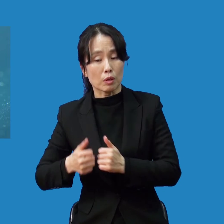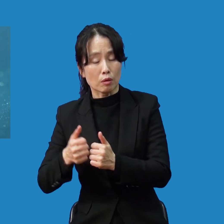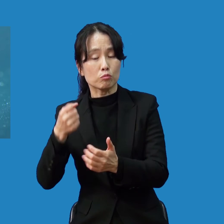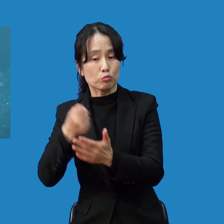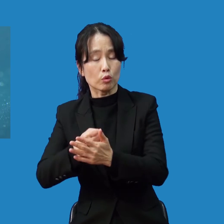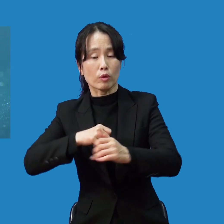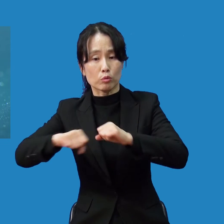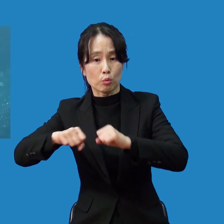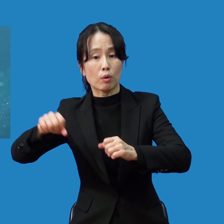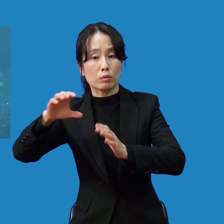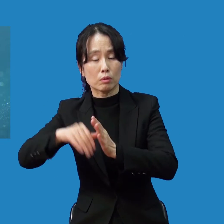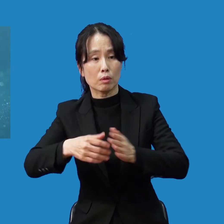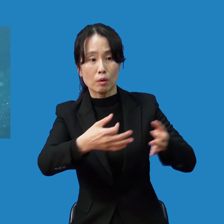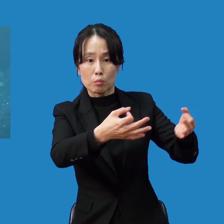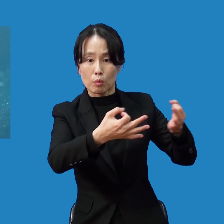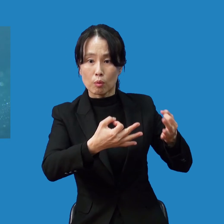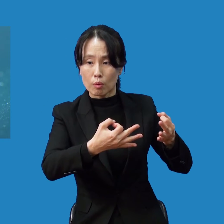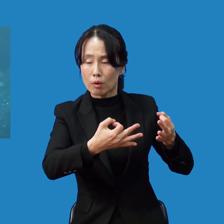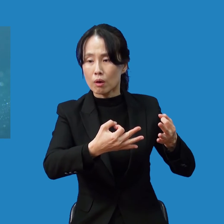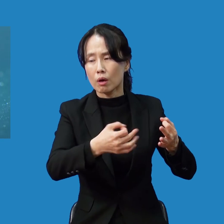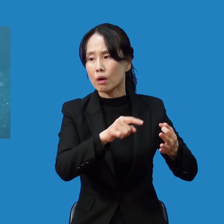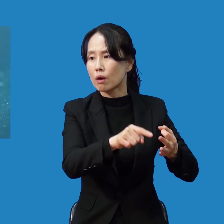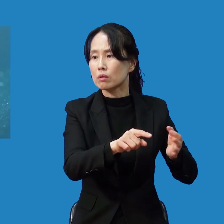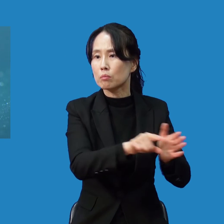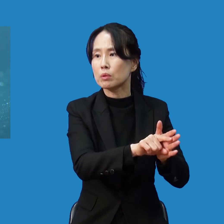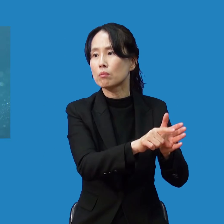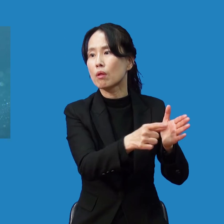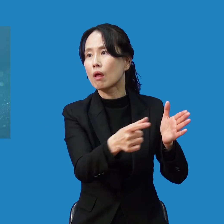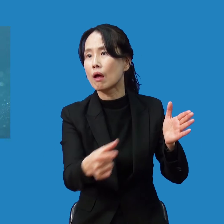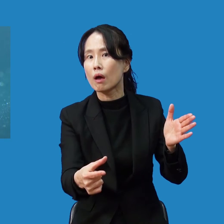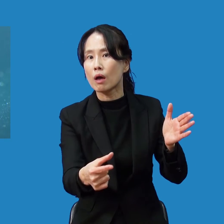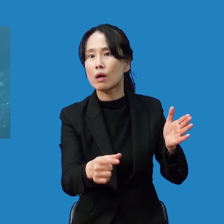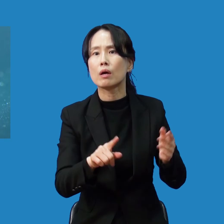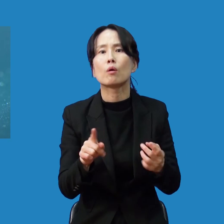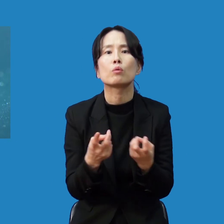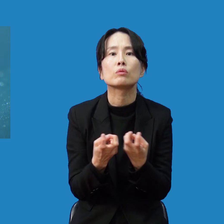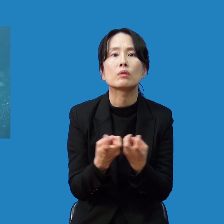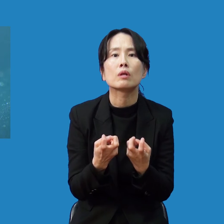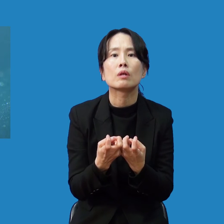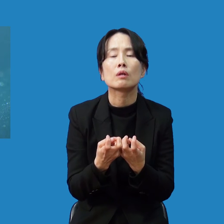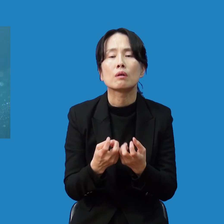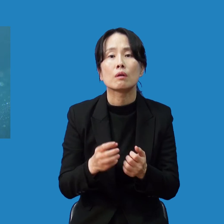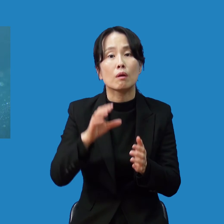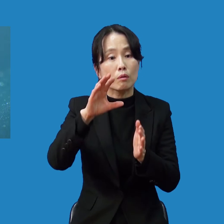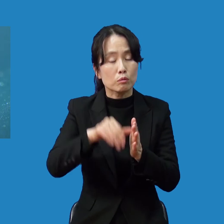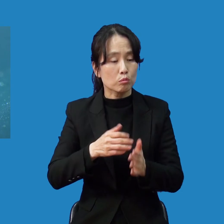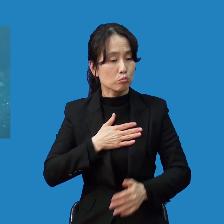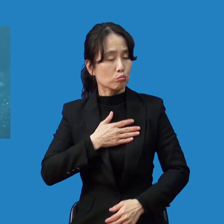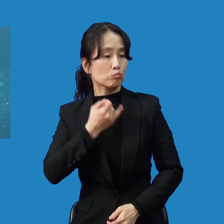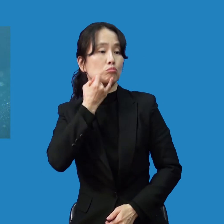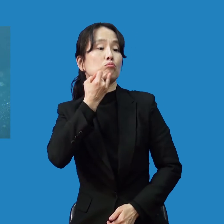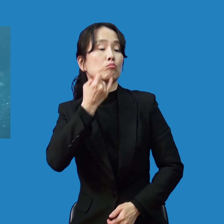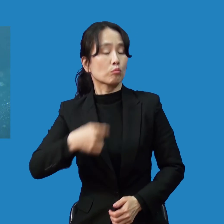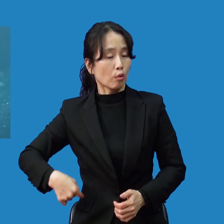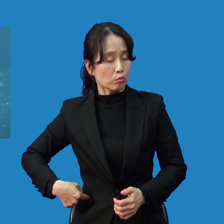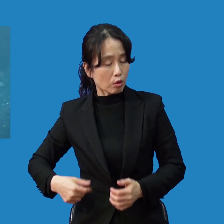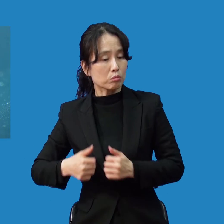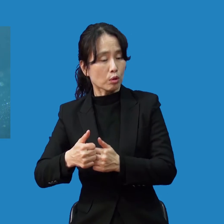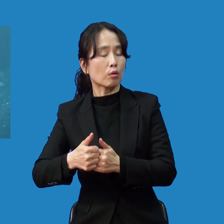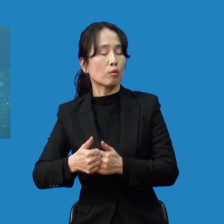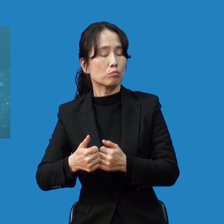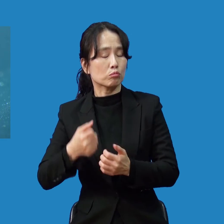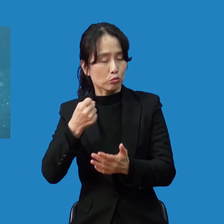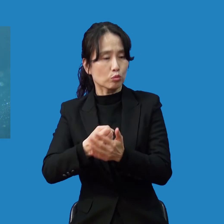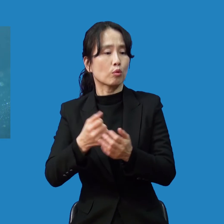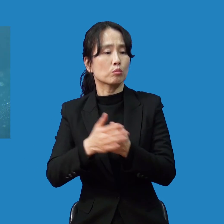하는데 그것이 다른 사람을 실족하게 만드는 그런 일이 되면 어떻게 해야 됩니까? 그때도 이건 내가 내 양심을 따라 하는 것이니까